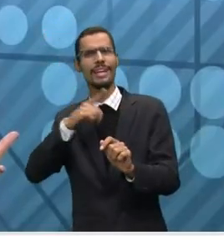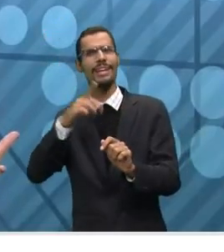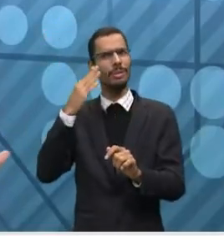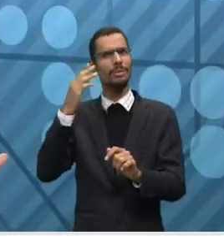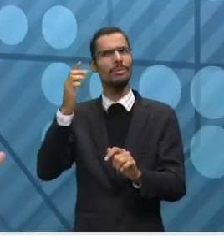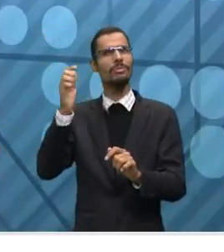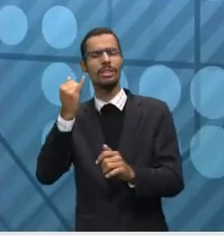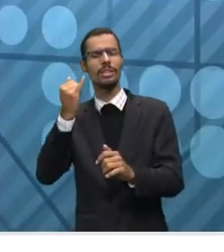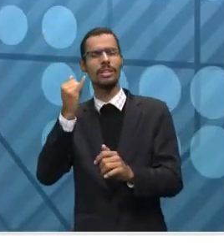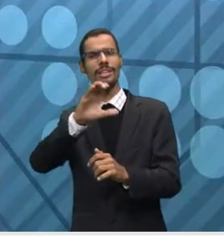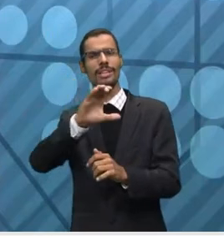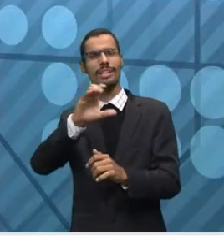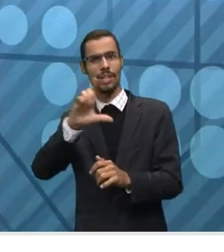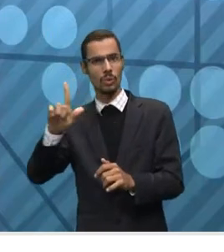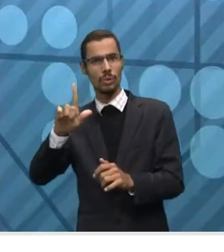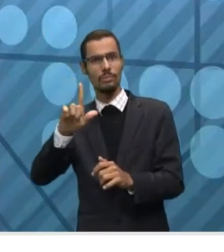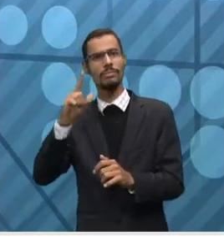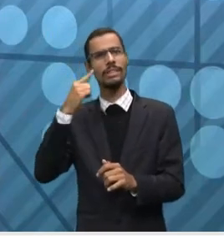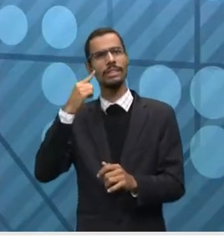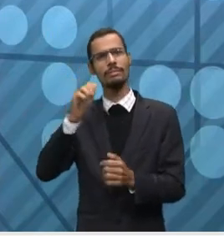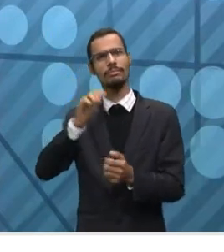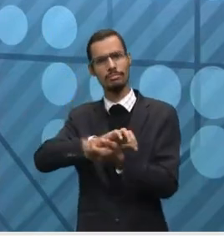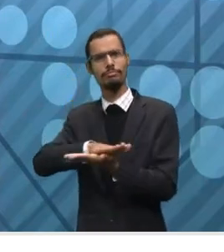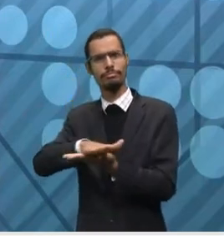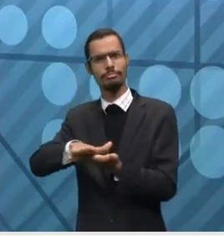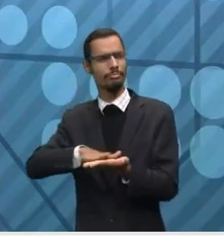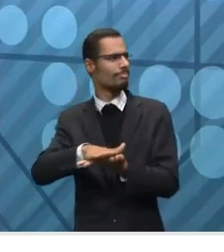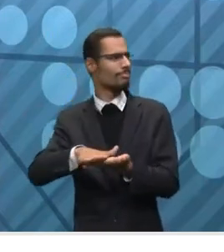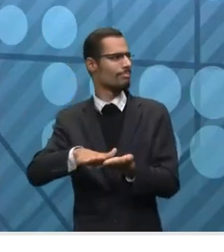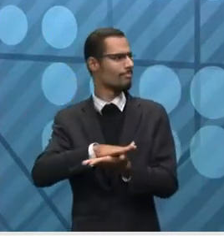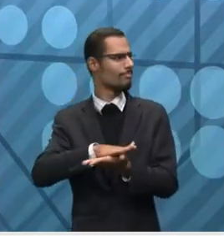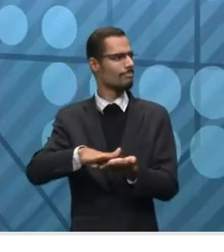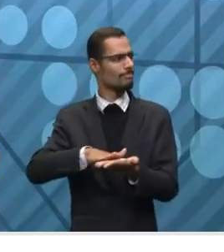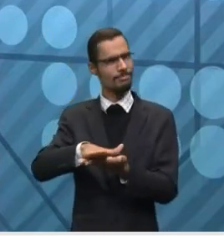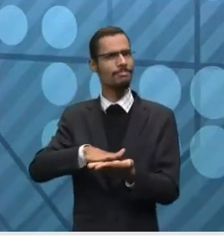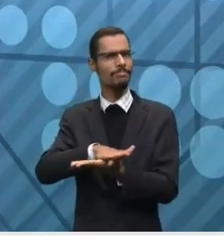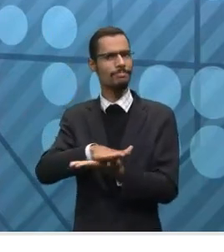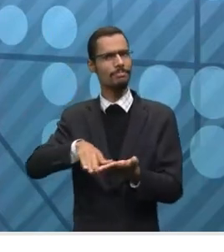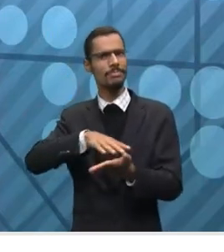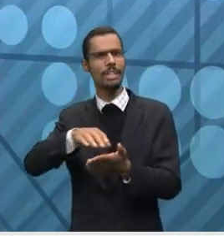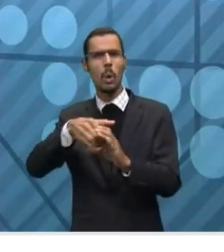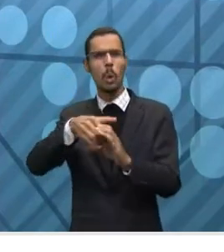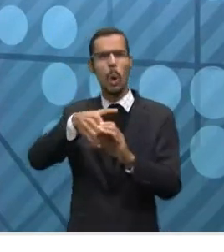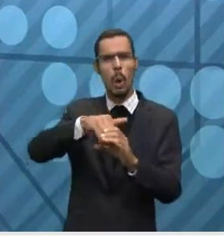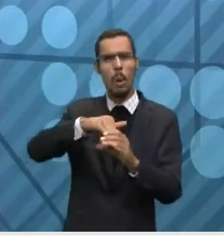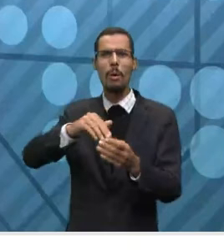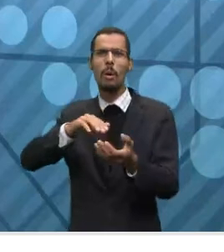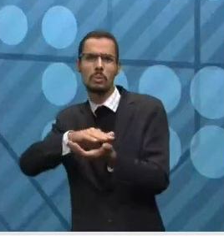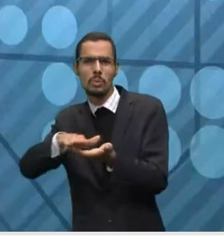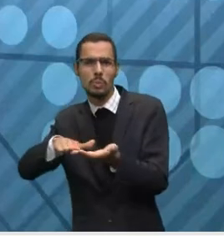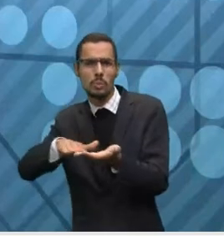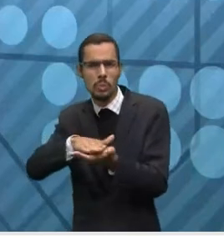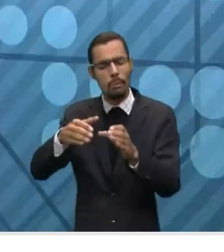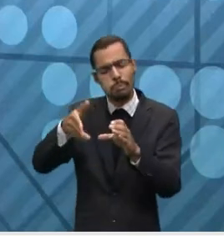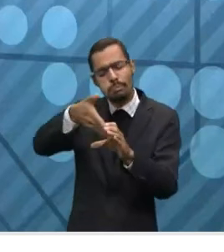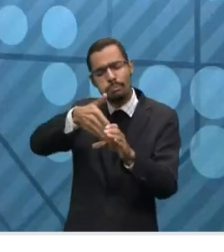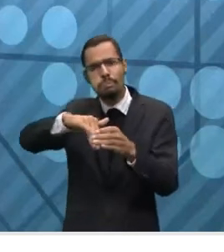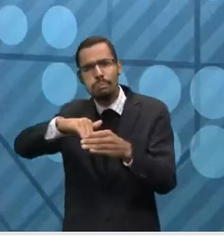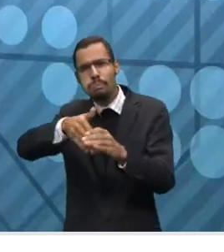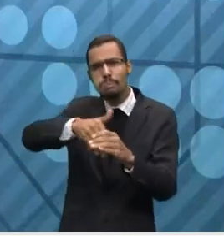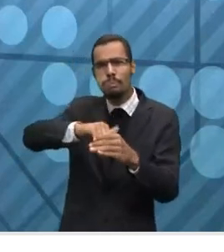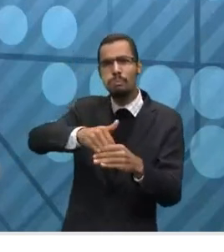classificadores também. Então, lavar a louça. Né? Como é que lava a louça na sua casa? Né? Um copo, né? Você vai representando como